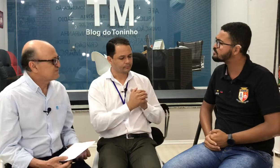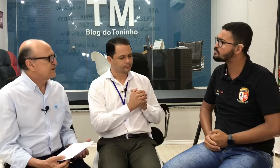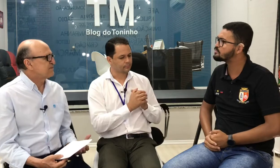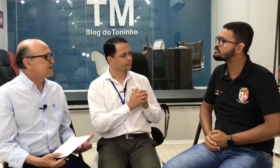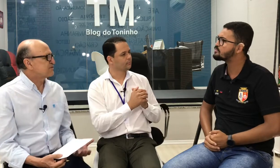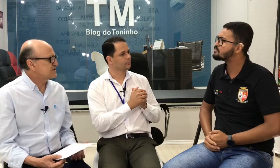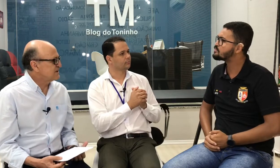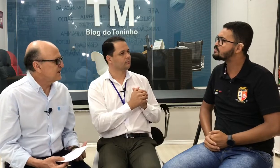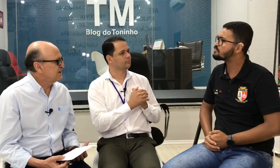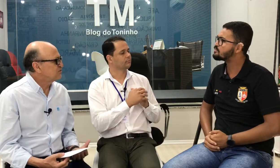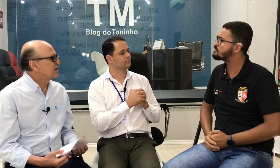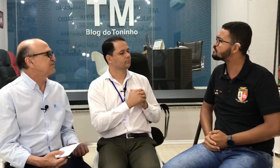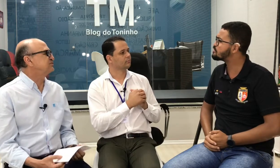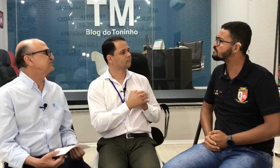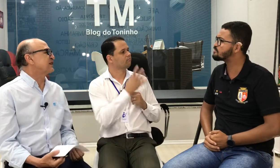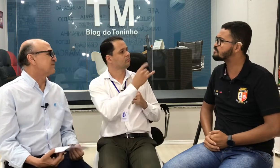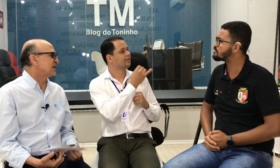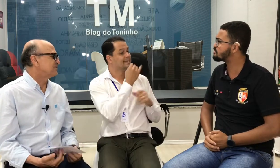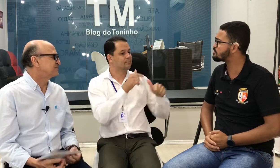para você no campo do trabalho?